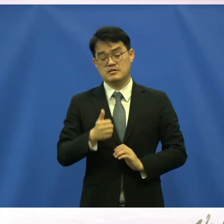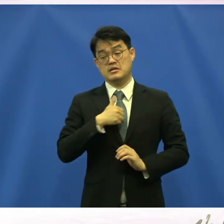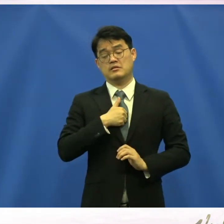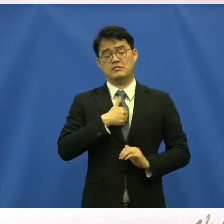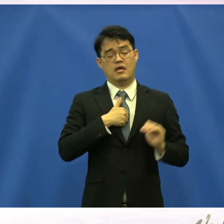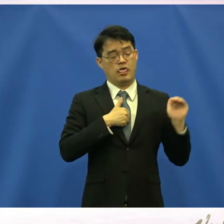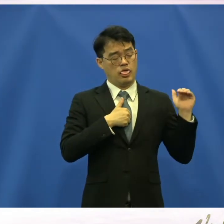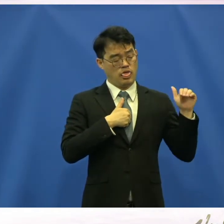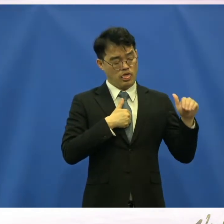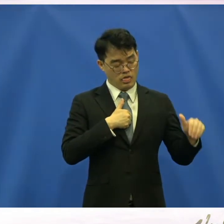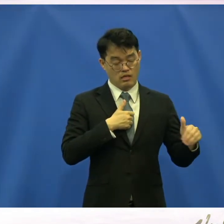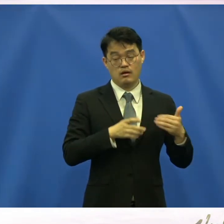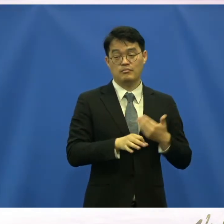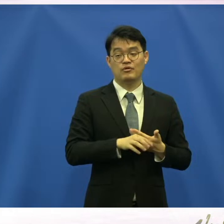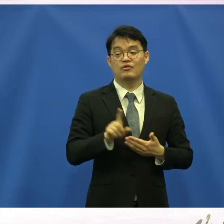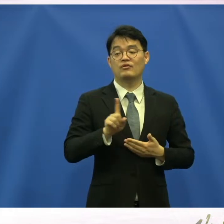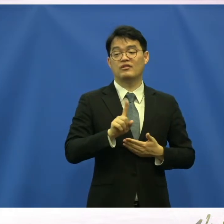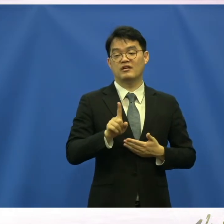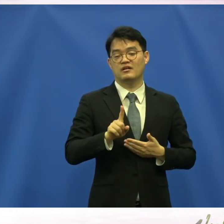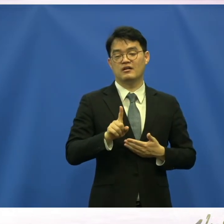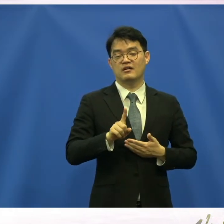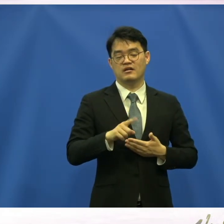멋있는 옷을.